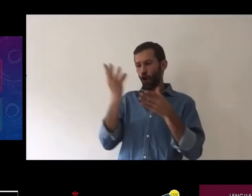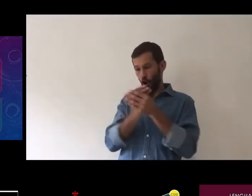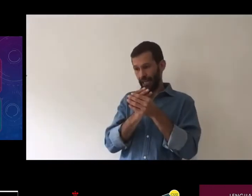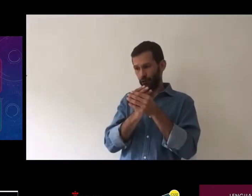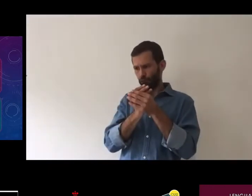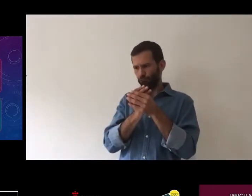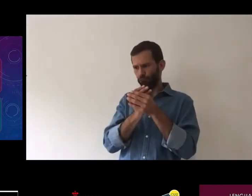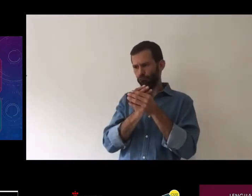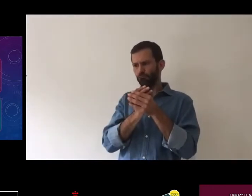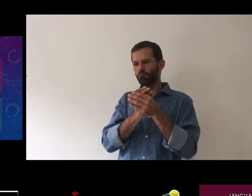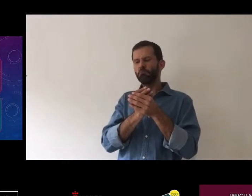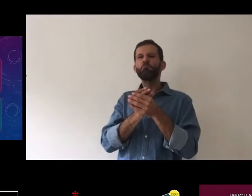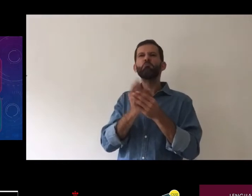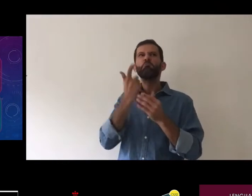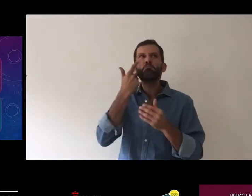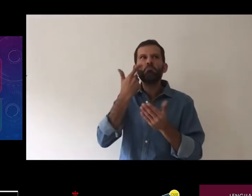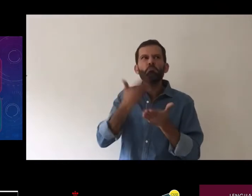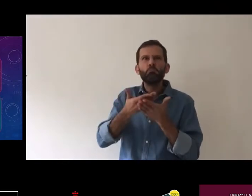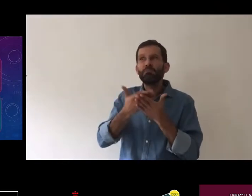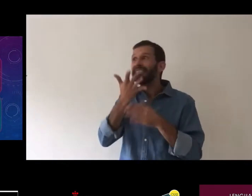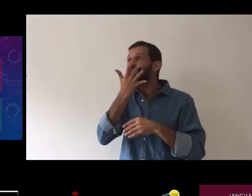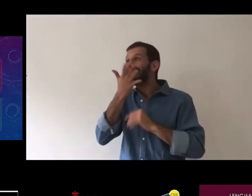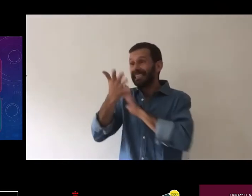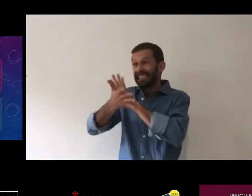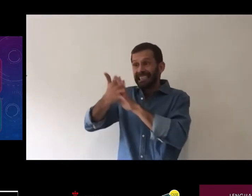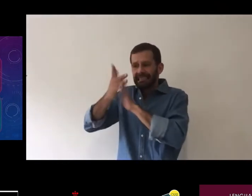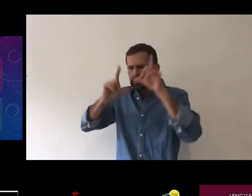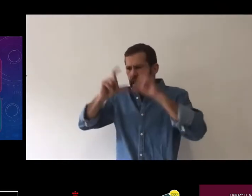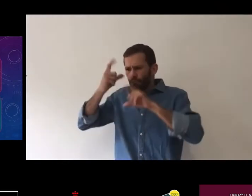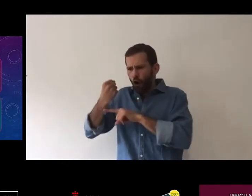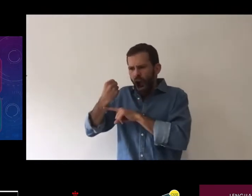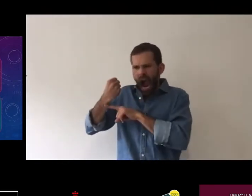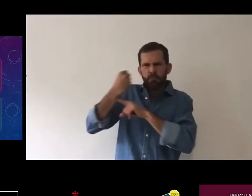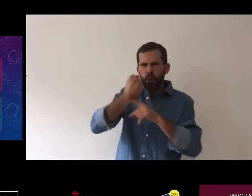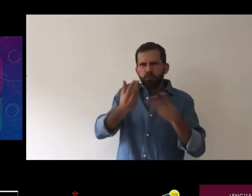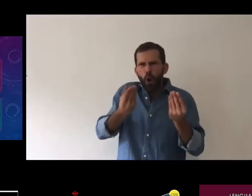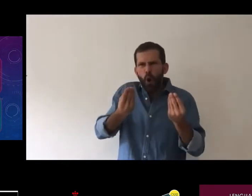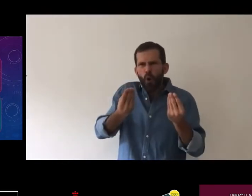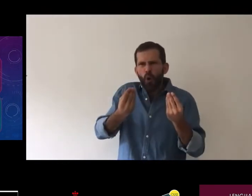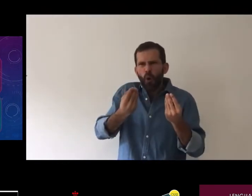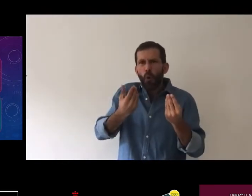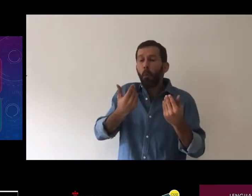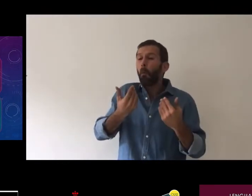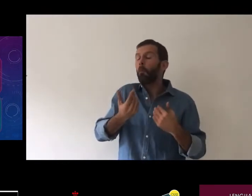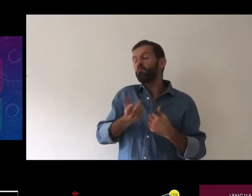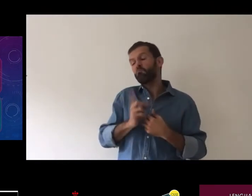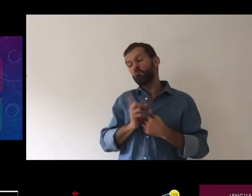En resumen, para aprender palabras con significado concreto,